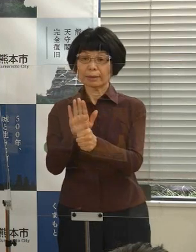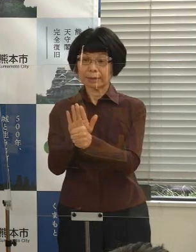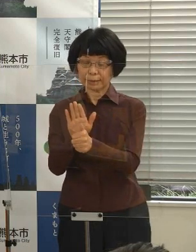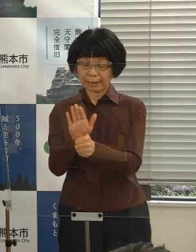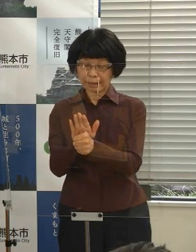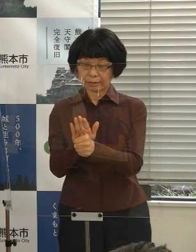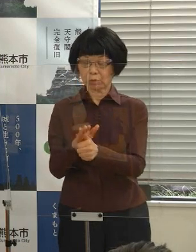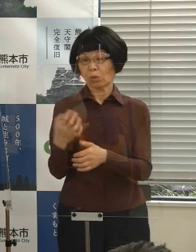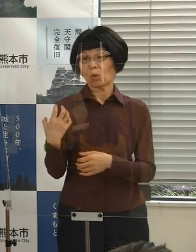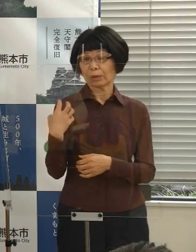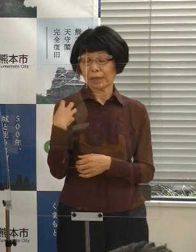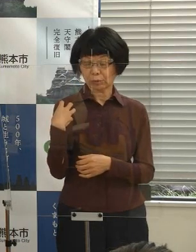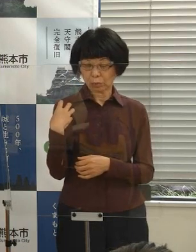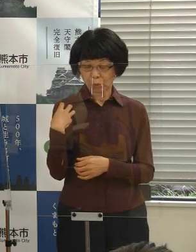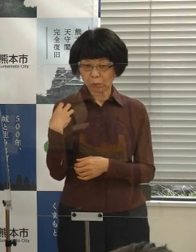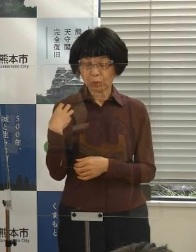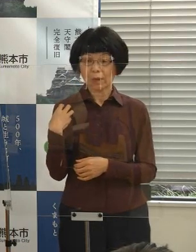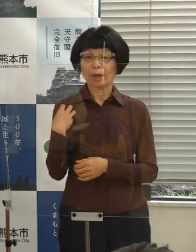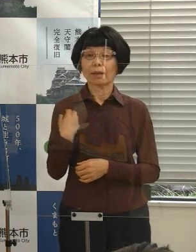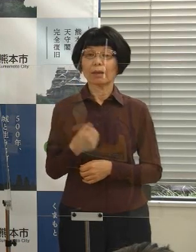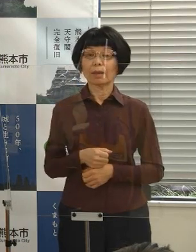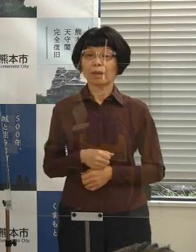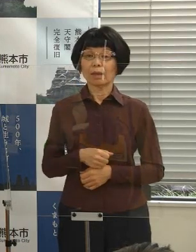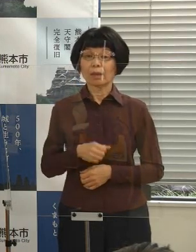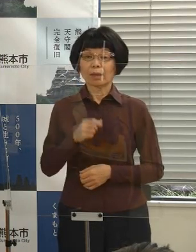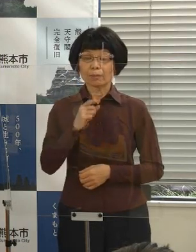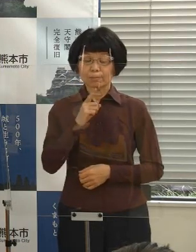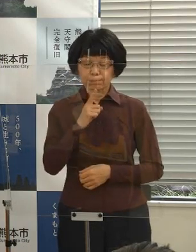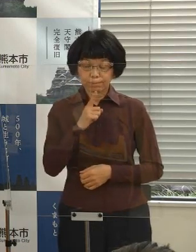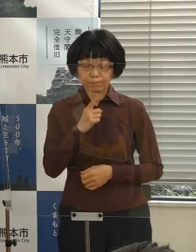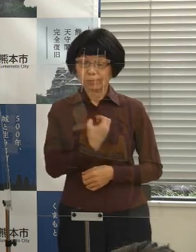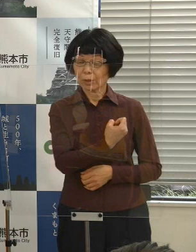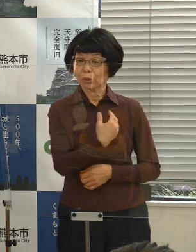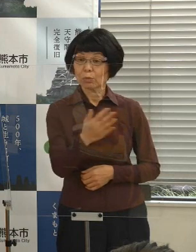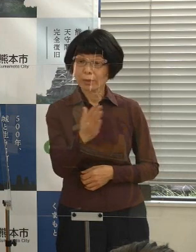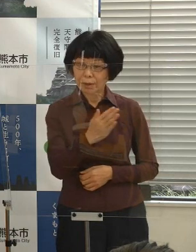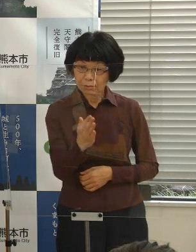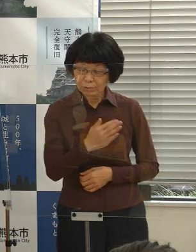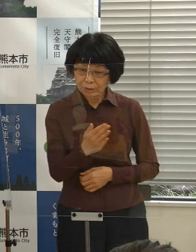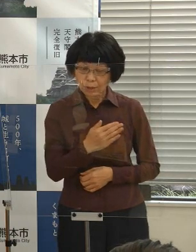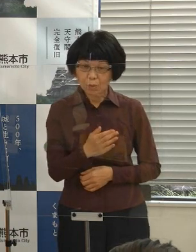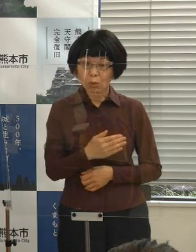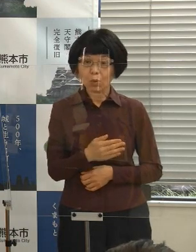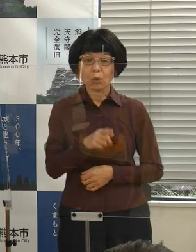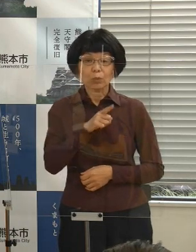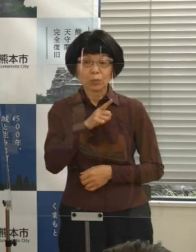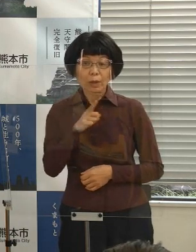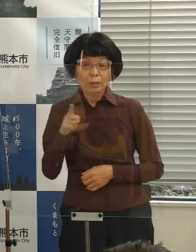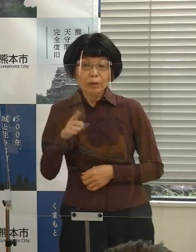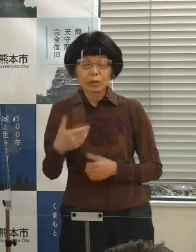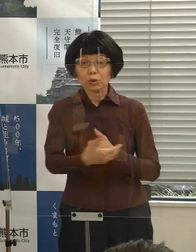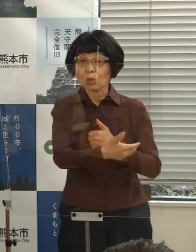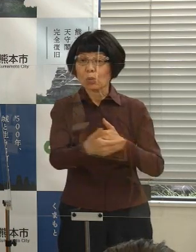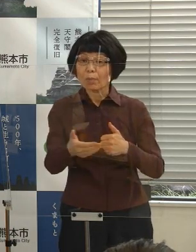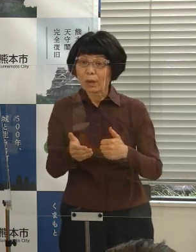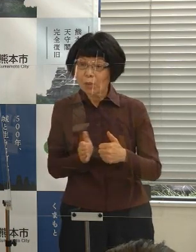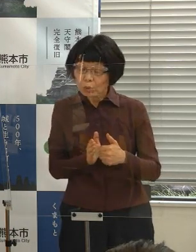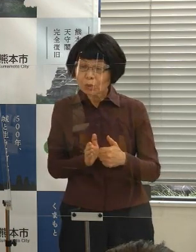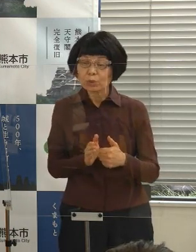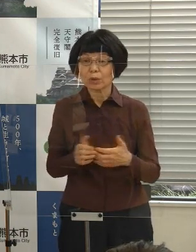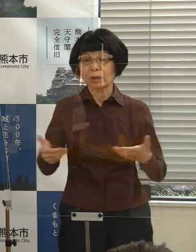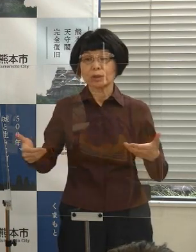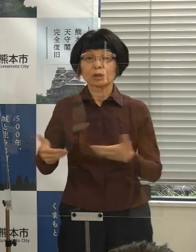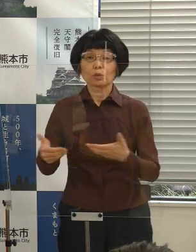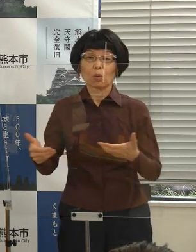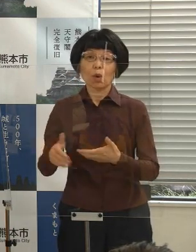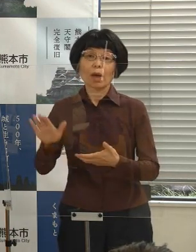でプライバシーを守りながらお聞きして、そして、先ほど申し上げたような事業につなげていくことができますので、まあ、ぜ